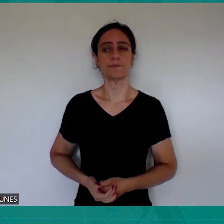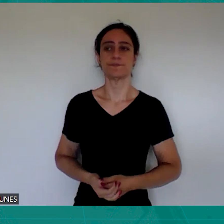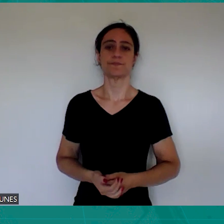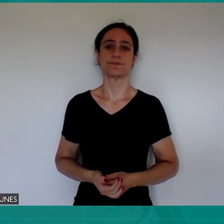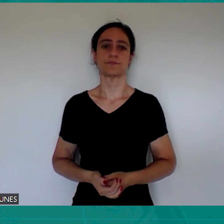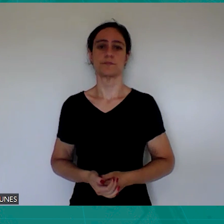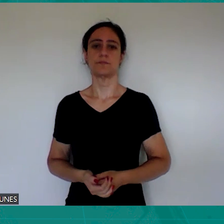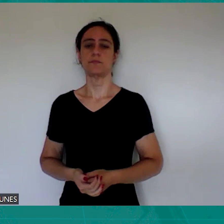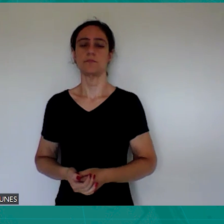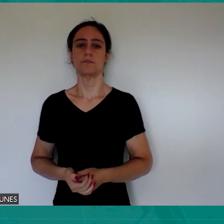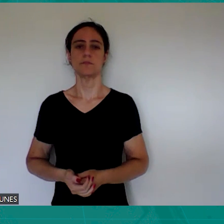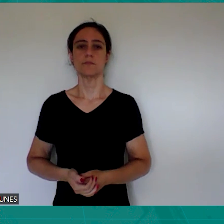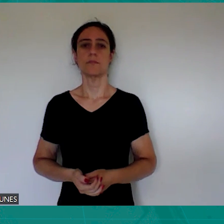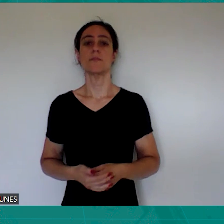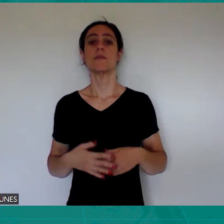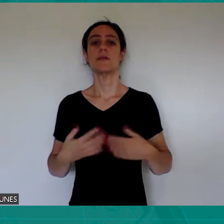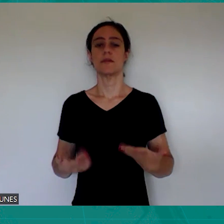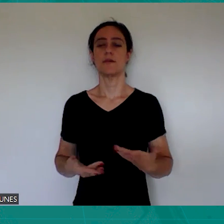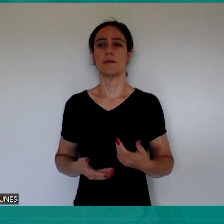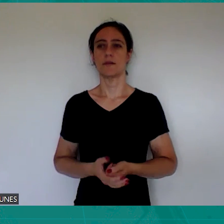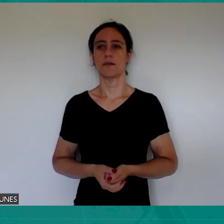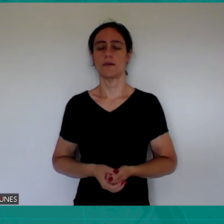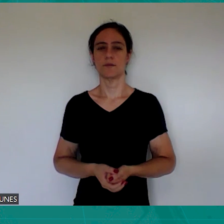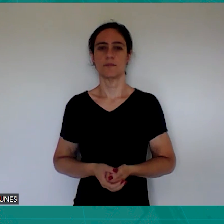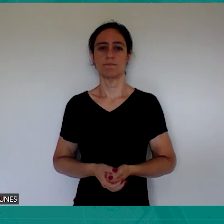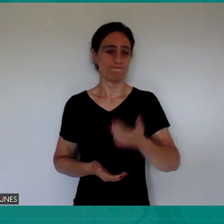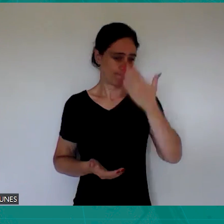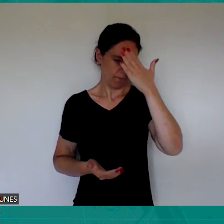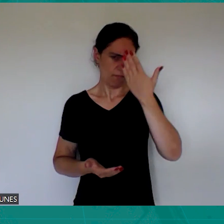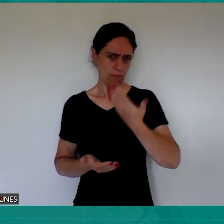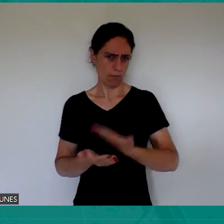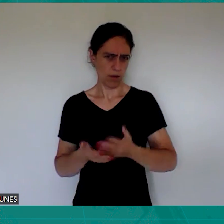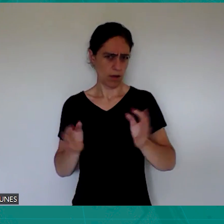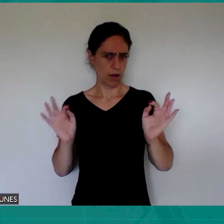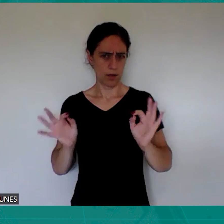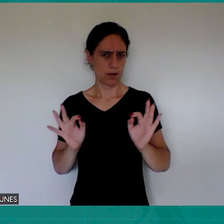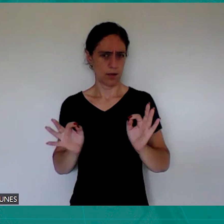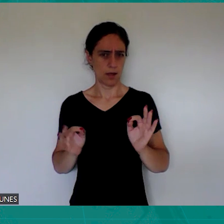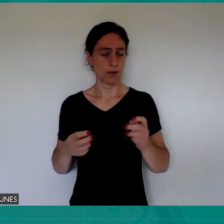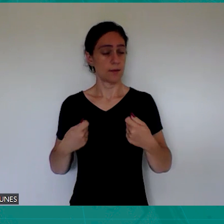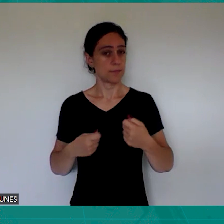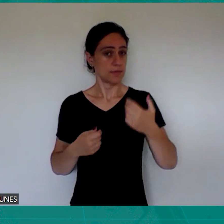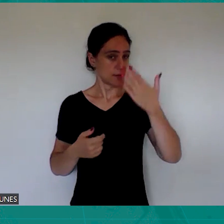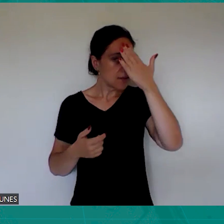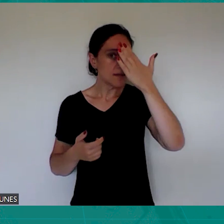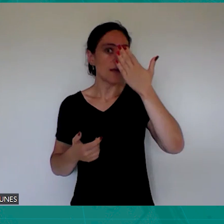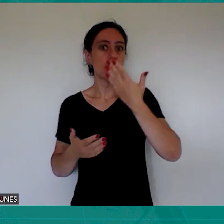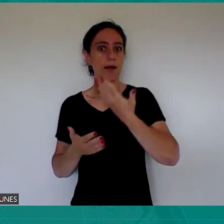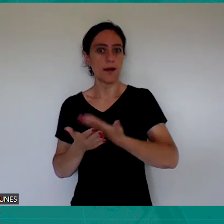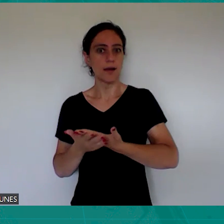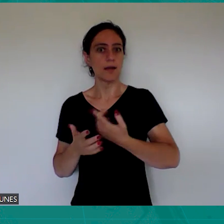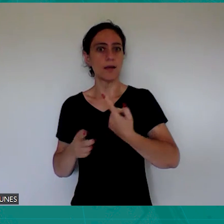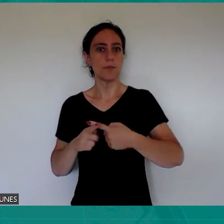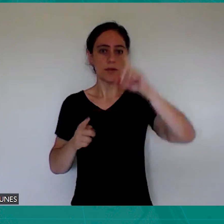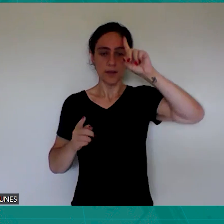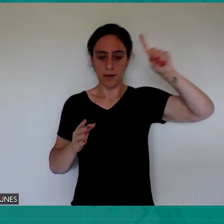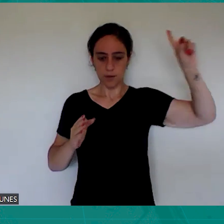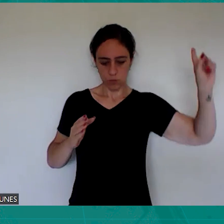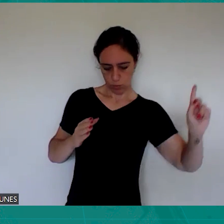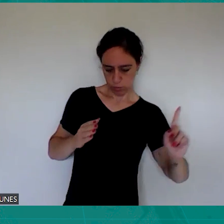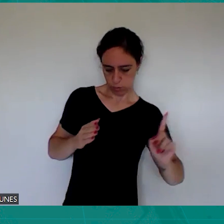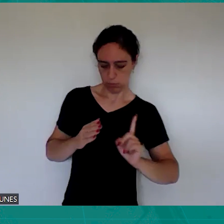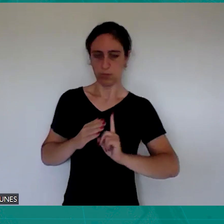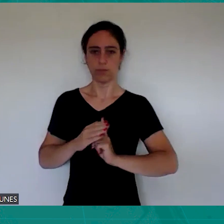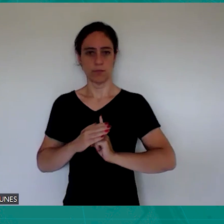se você não crê em mim, creia pelo menos que o Pai está em mim, creia pelo menos, né,